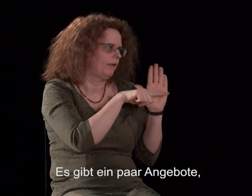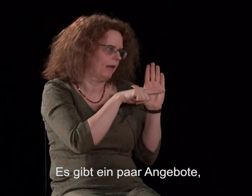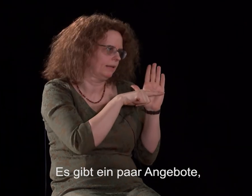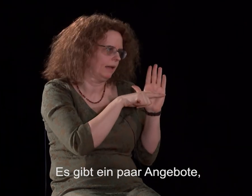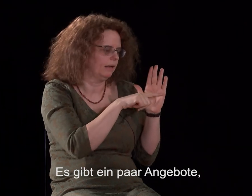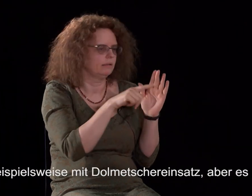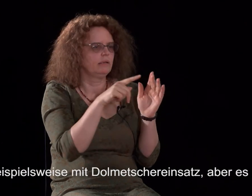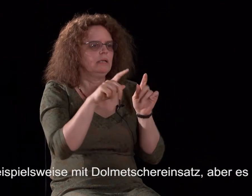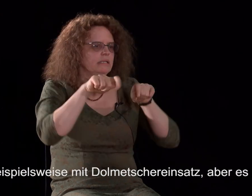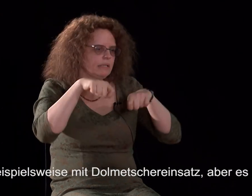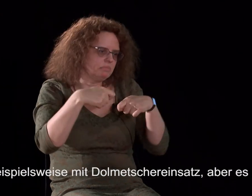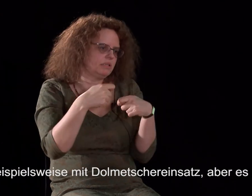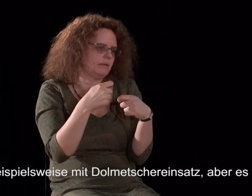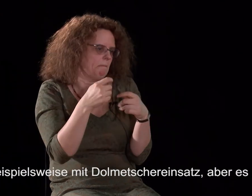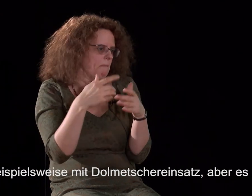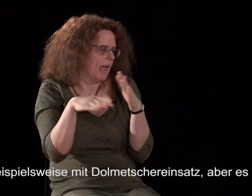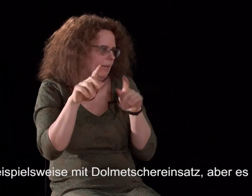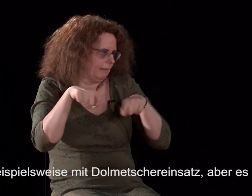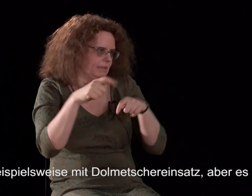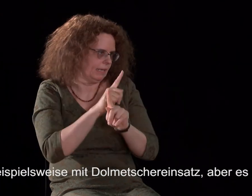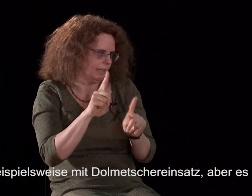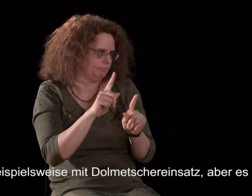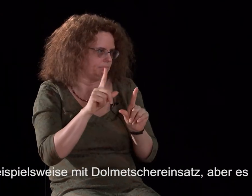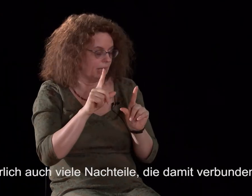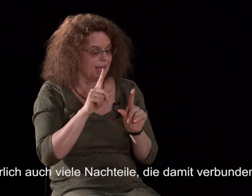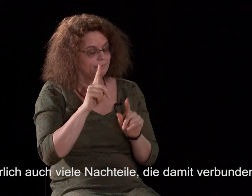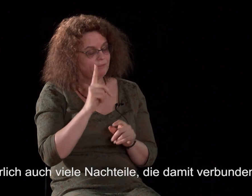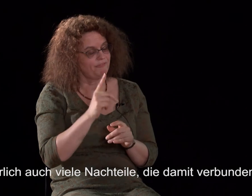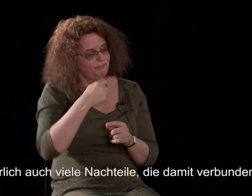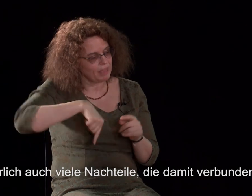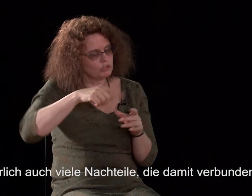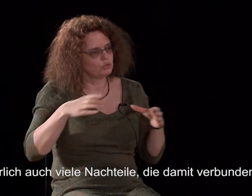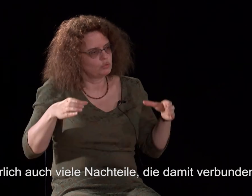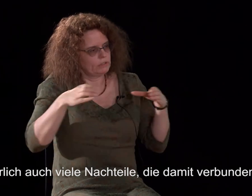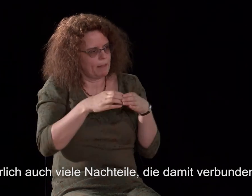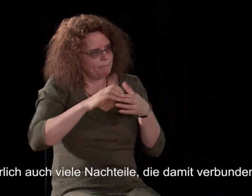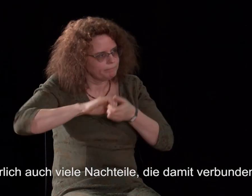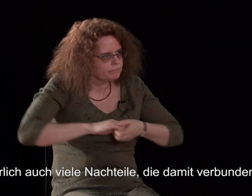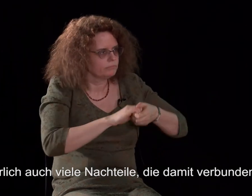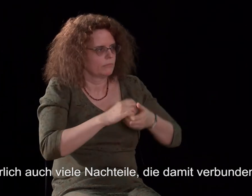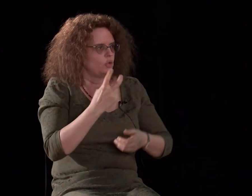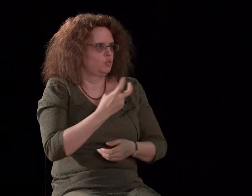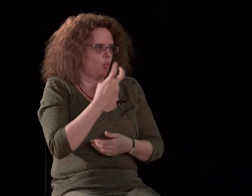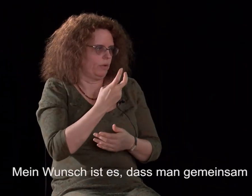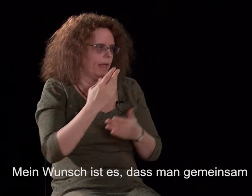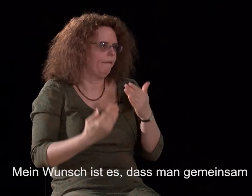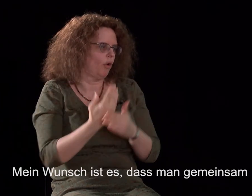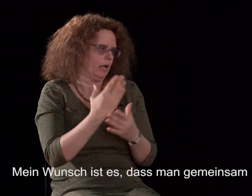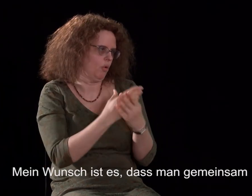Angebote, beispielsweise mit Dolmetschern, aber es gibt natürlich auch viele Nachteile, die damit verbunden sind. Und was mein Wunsch